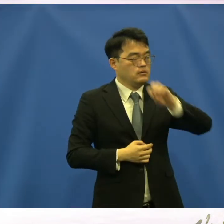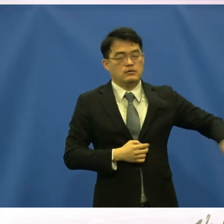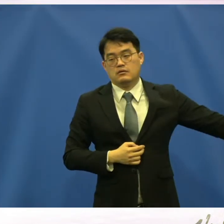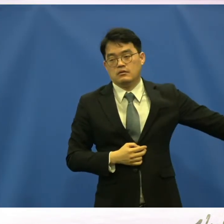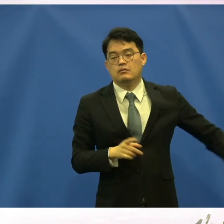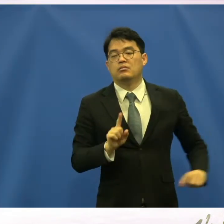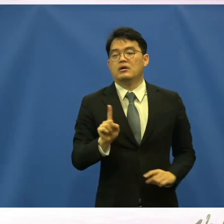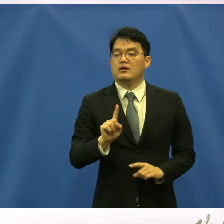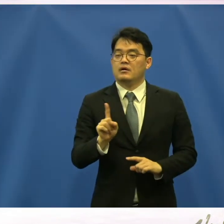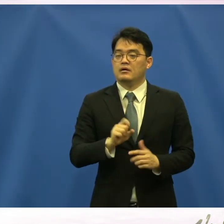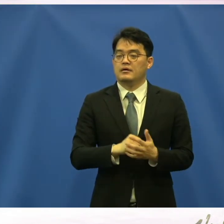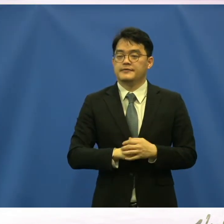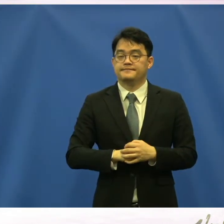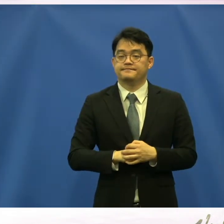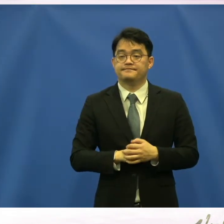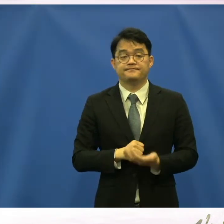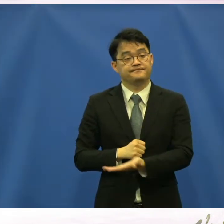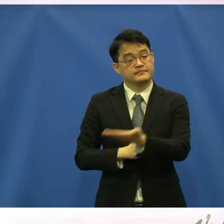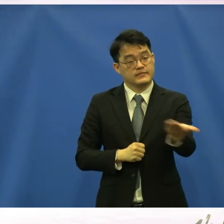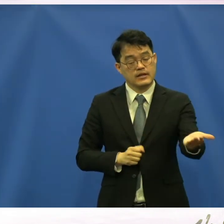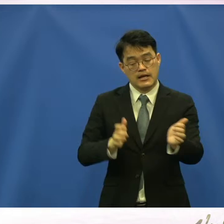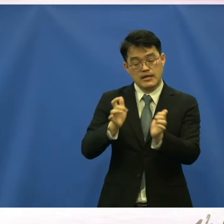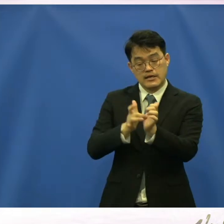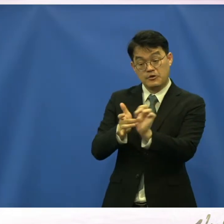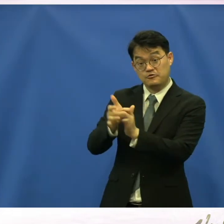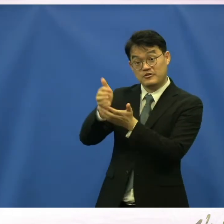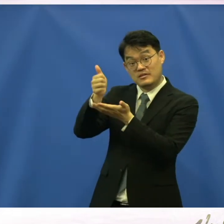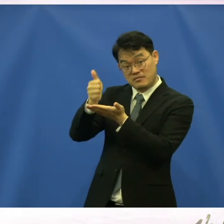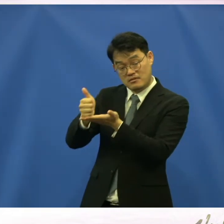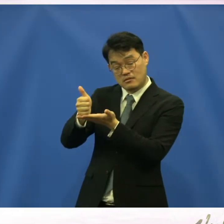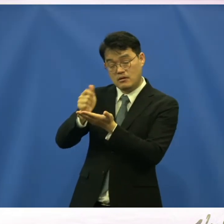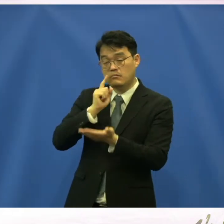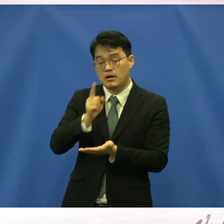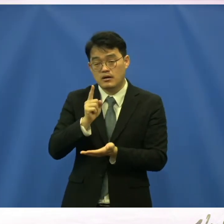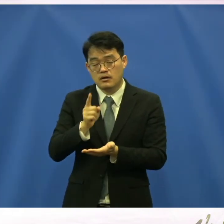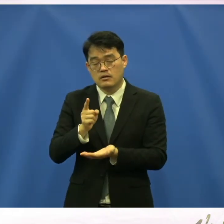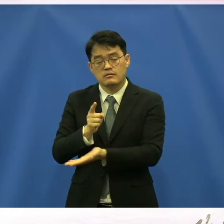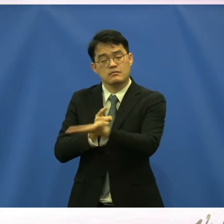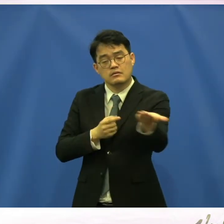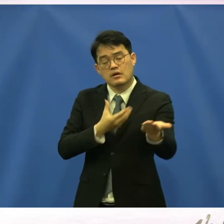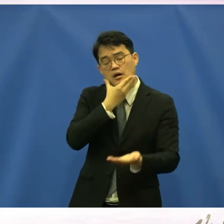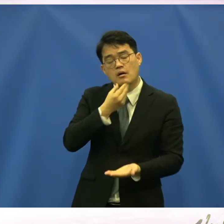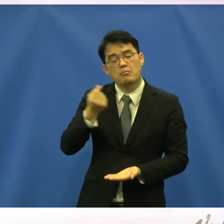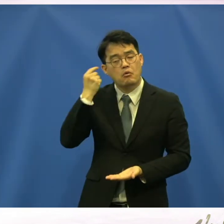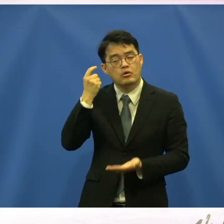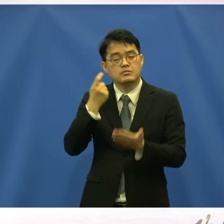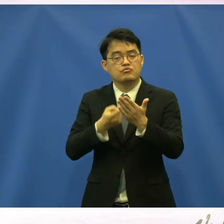여러분 그리스도와 복음을 위하여 자기 목숨을 잃으면 구원을 얻는다. 이 말씀만 진리입니다.